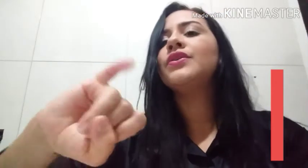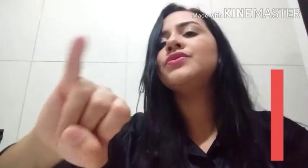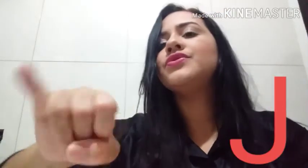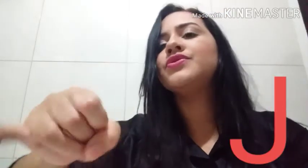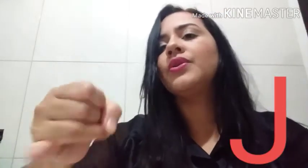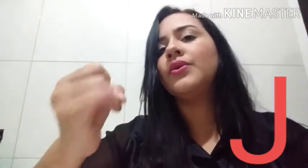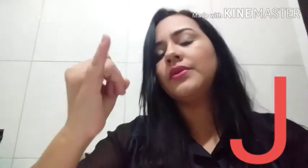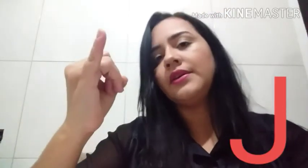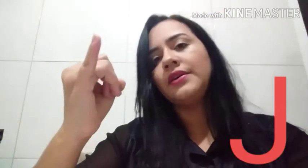J,